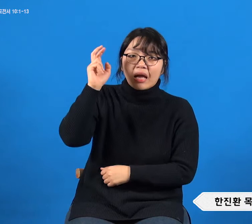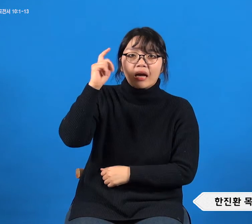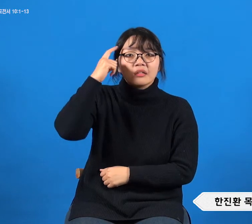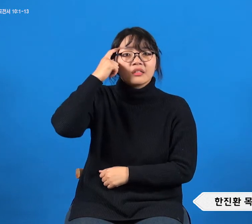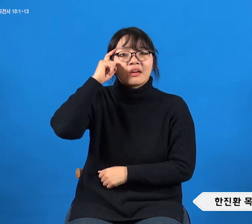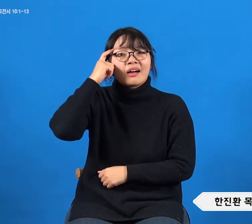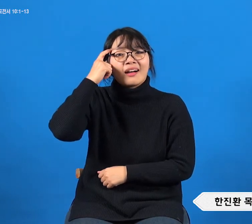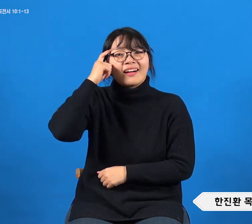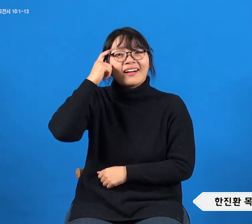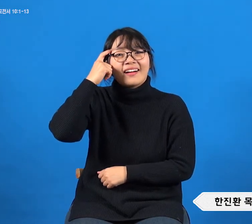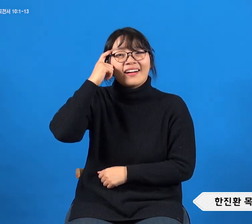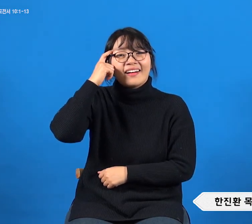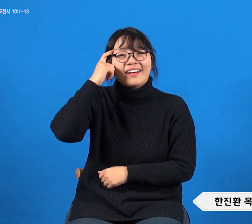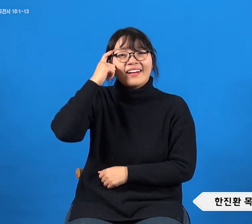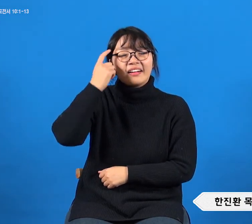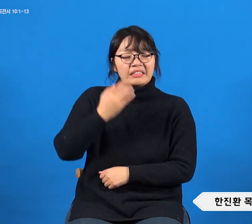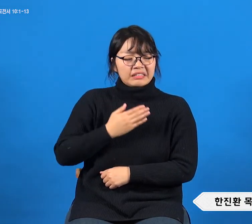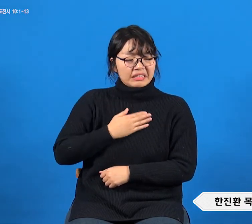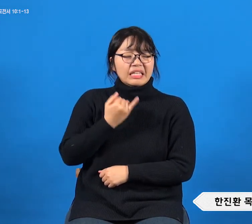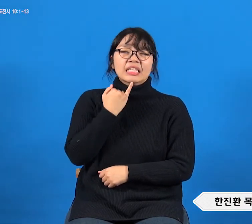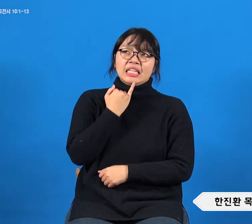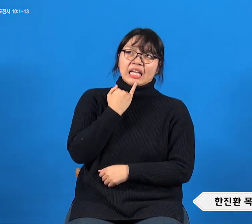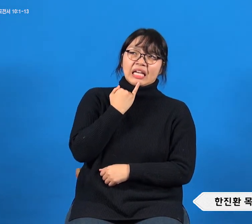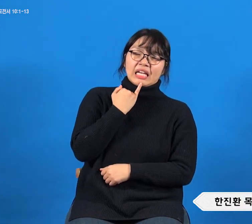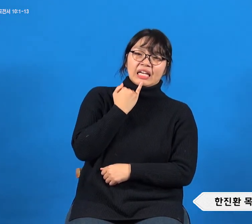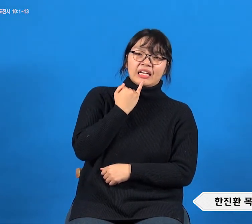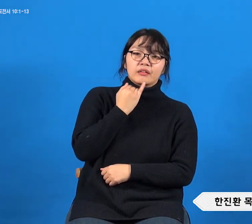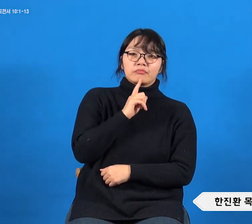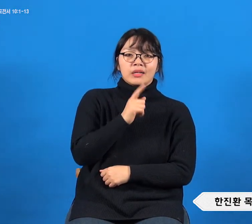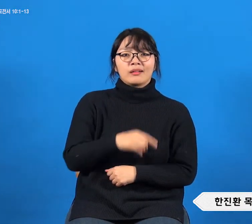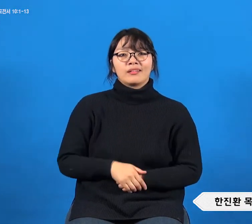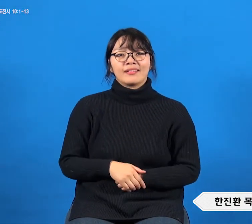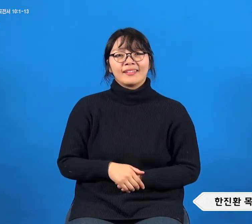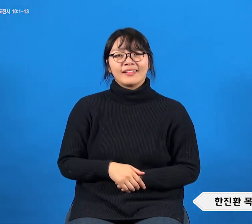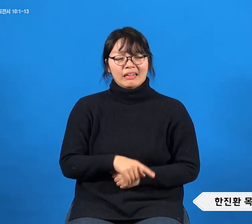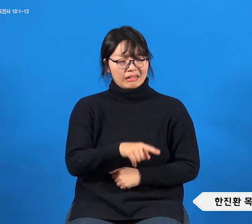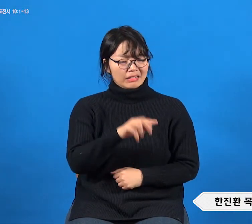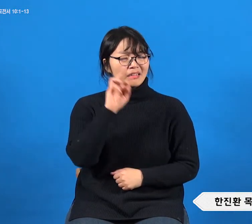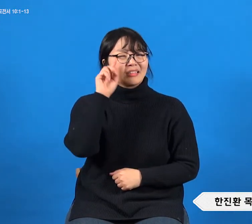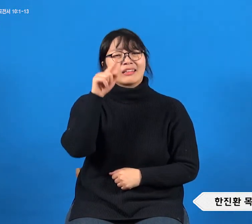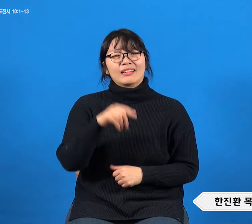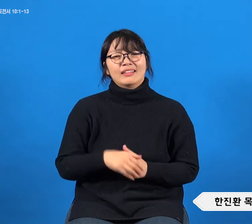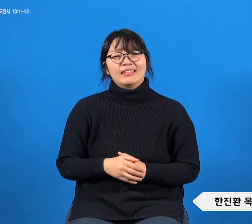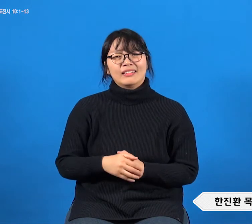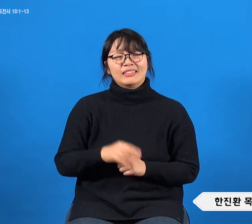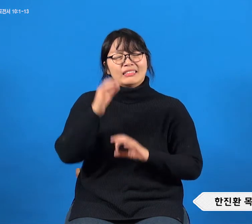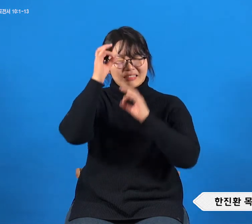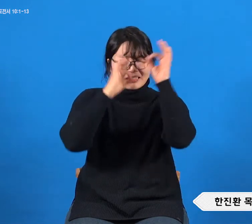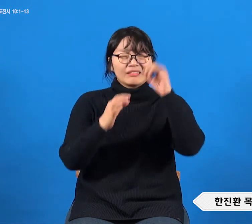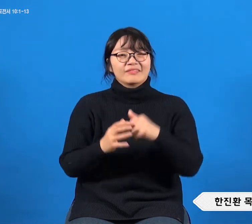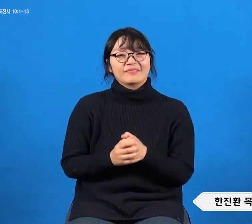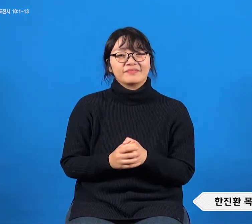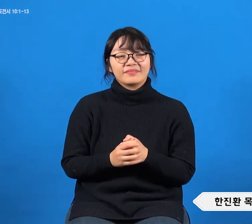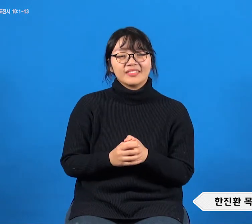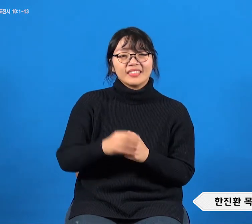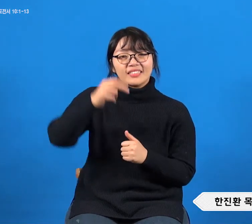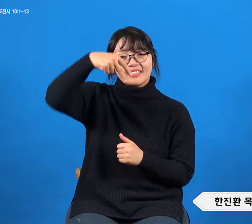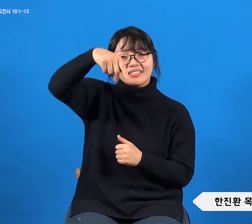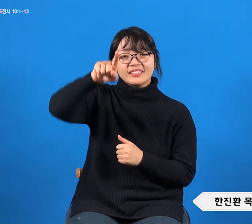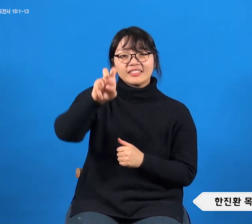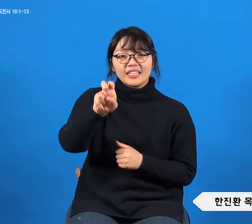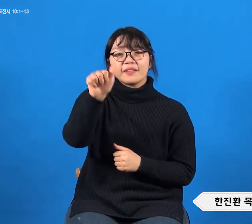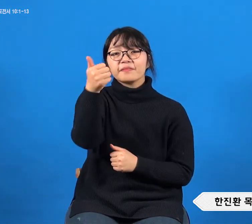보상 심리를 끌고 와서 자기를 합리화합니다. 그건 잘못 생각하는 것입니다. 사무엘상